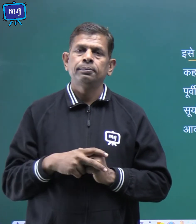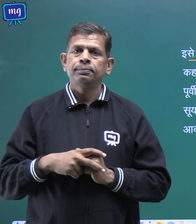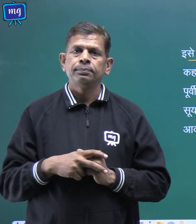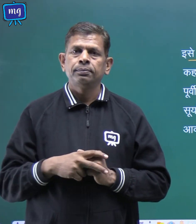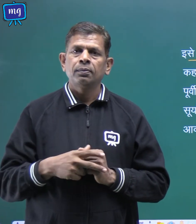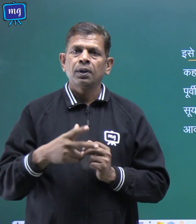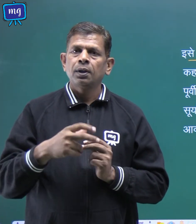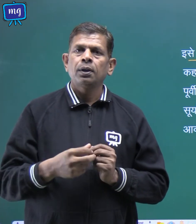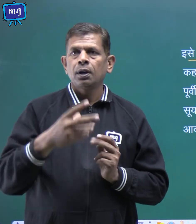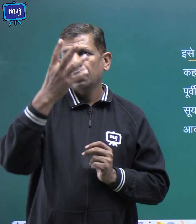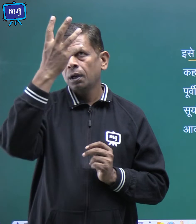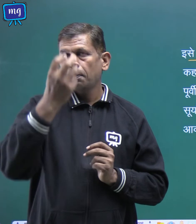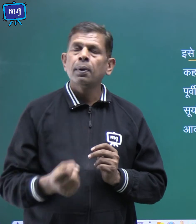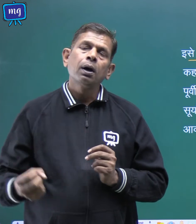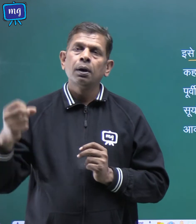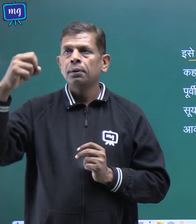या सांध्य तारा भी